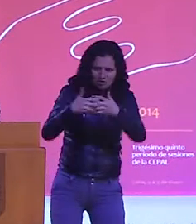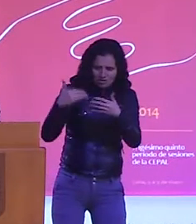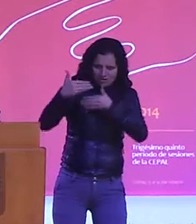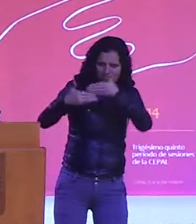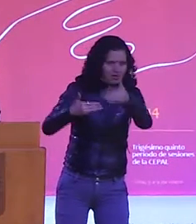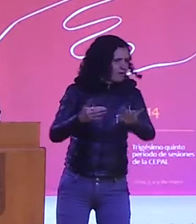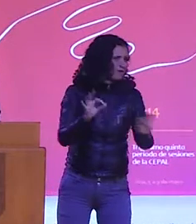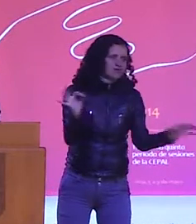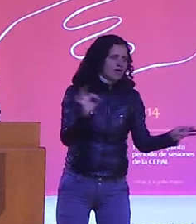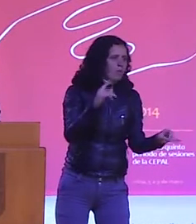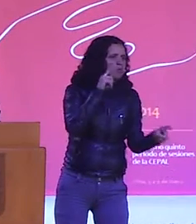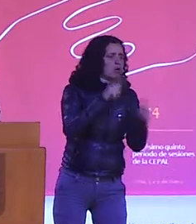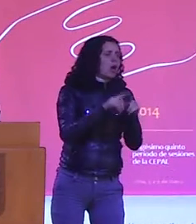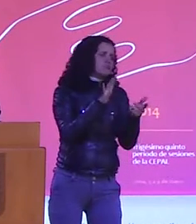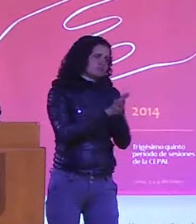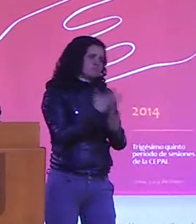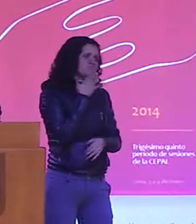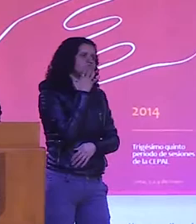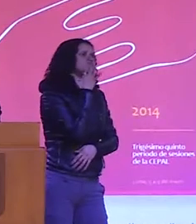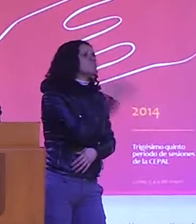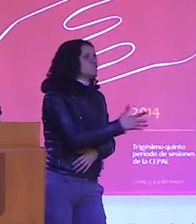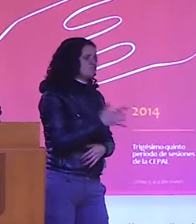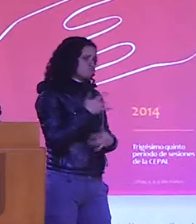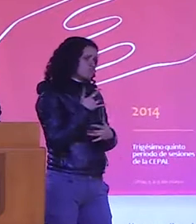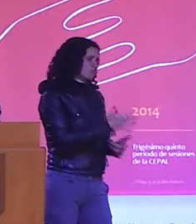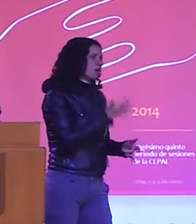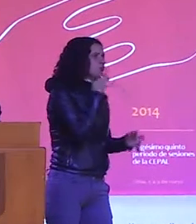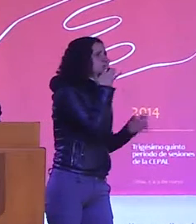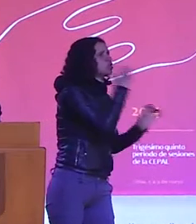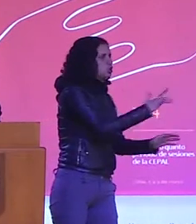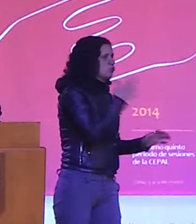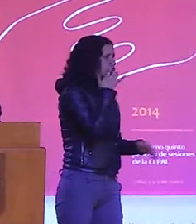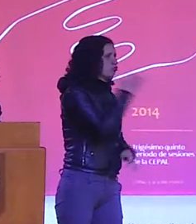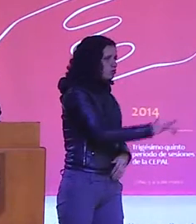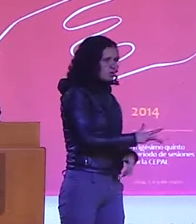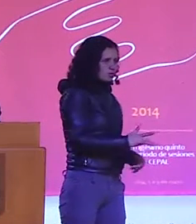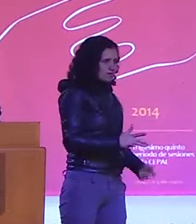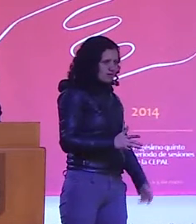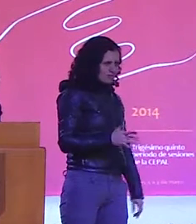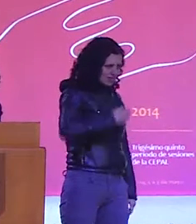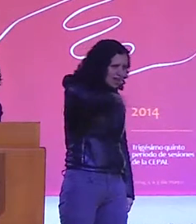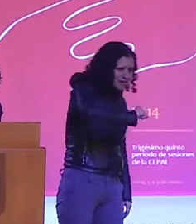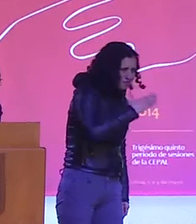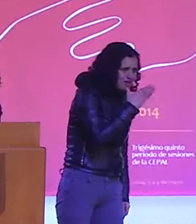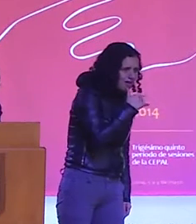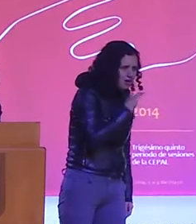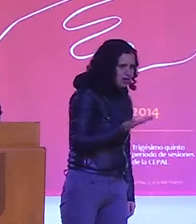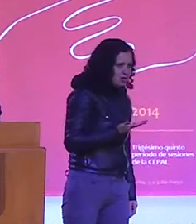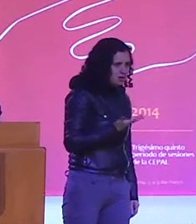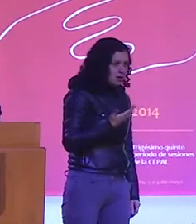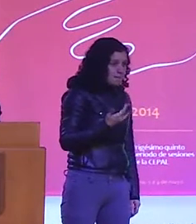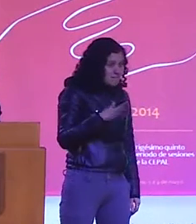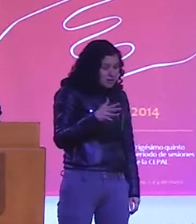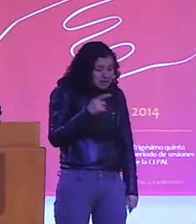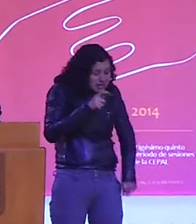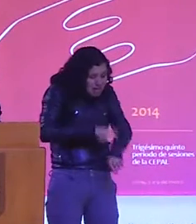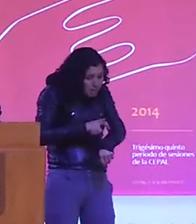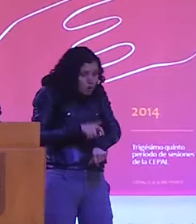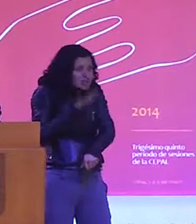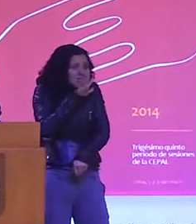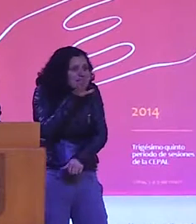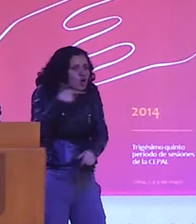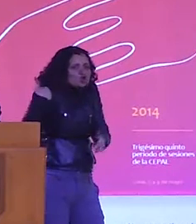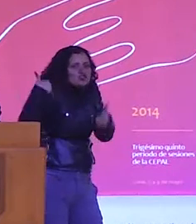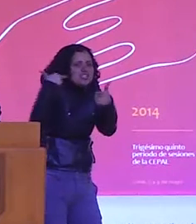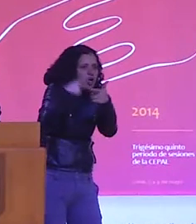está basado en la caridad, no en los derechos. Entonces, primer sistema que se mantuvo casi 5 siglos, quiero